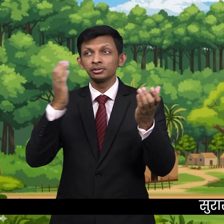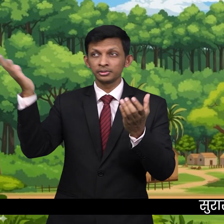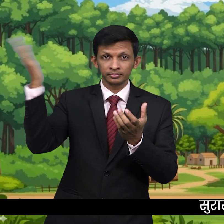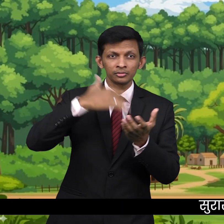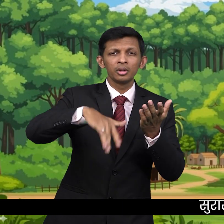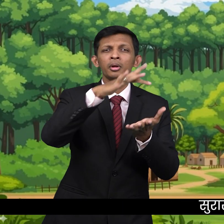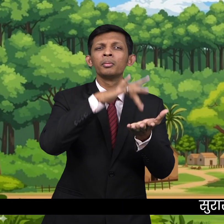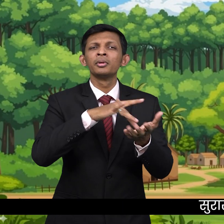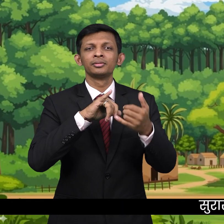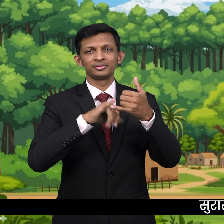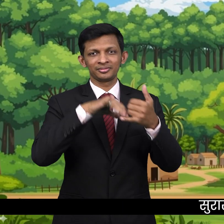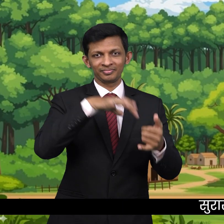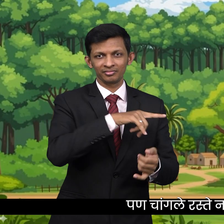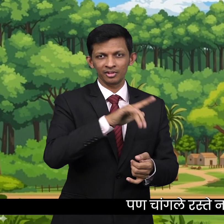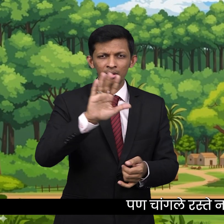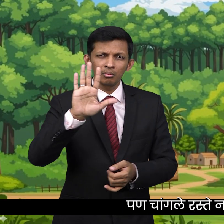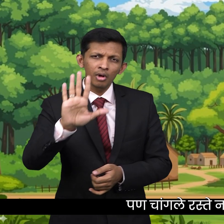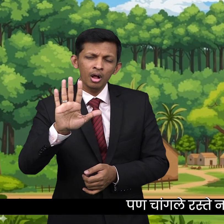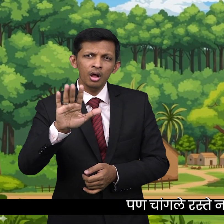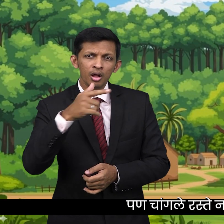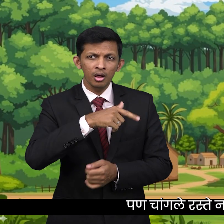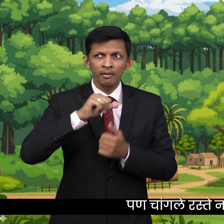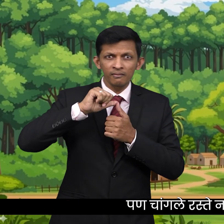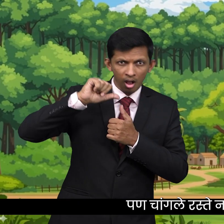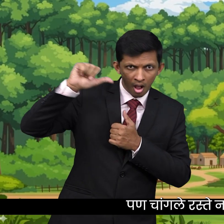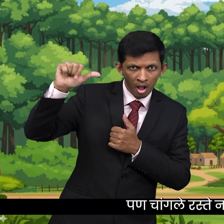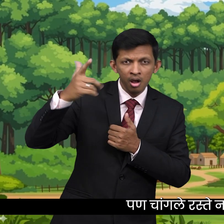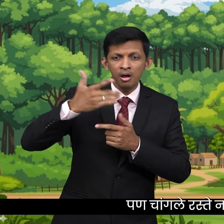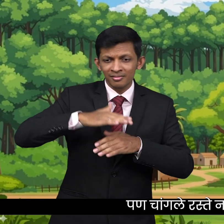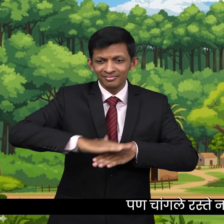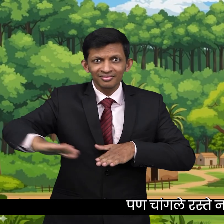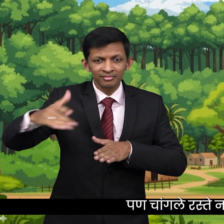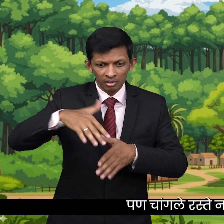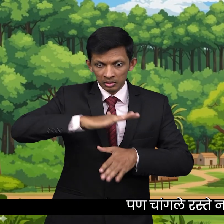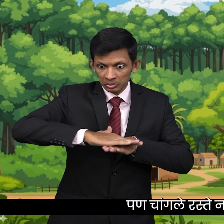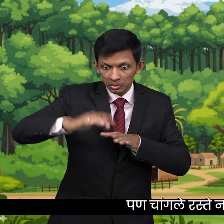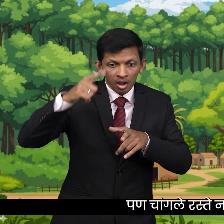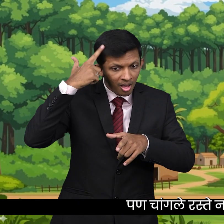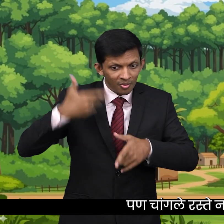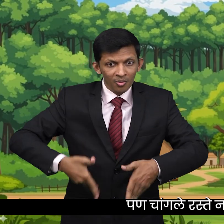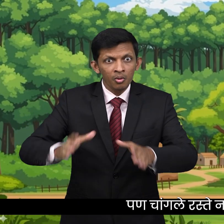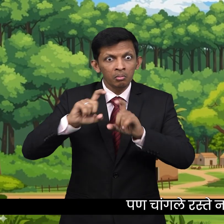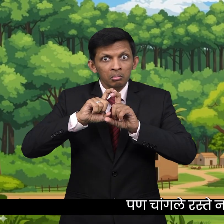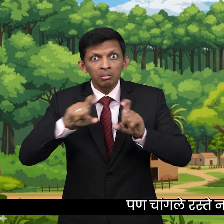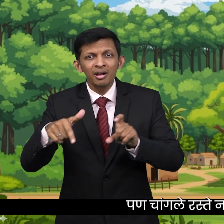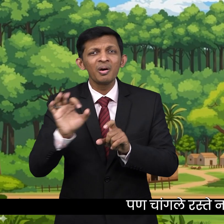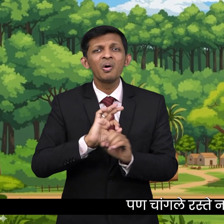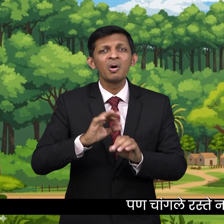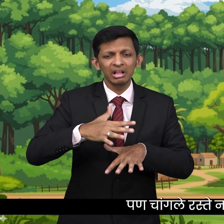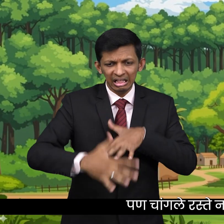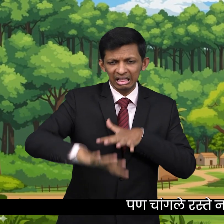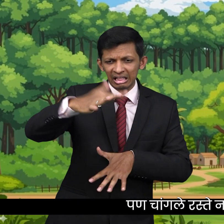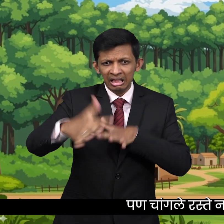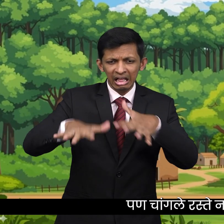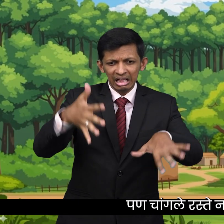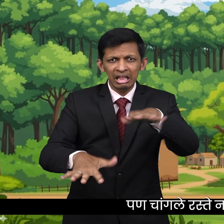सुरारामला बसेस येतात, पण चांगले रस्ते नसल्याने ते जास्त दूर